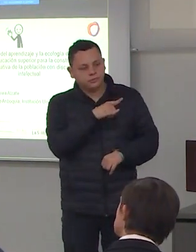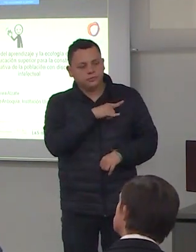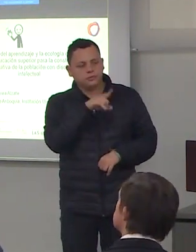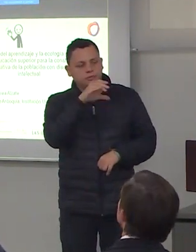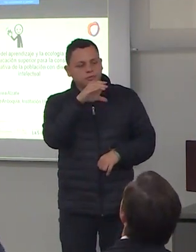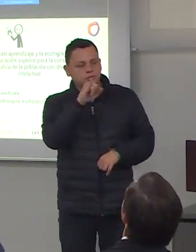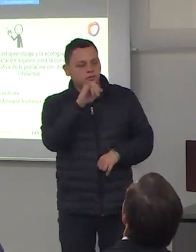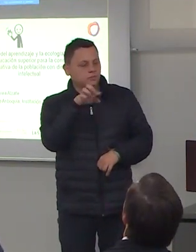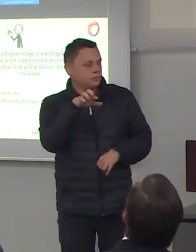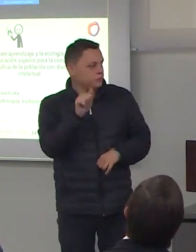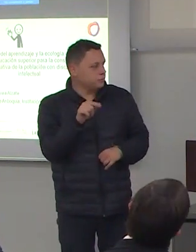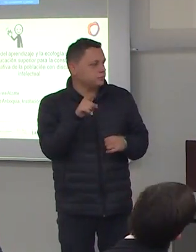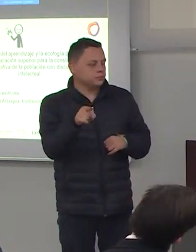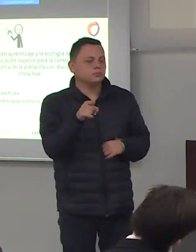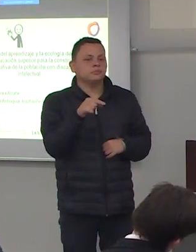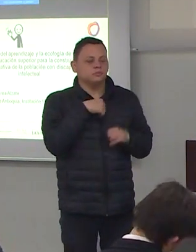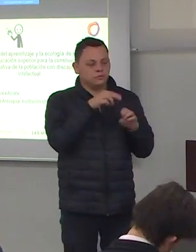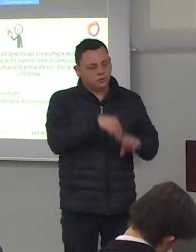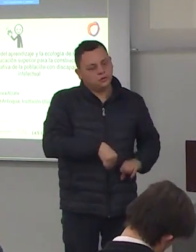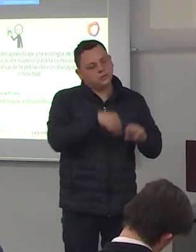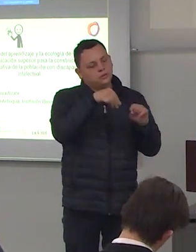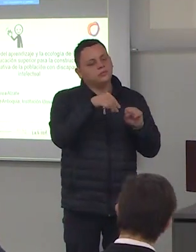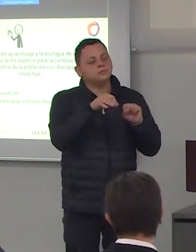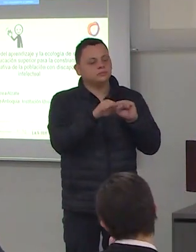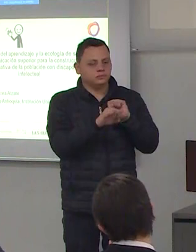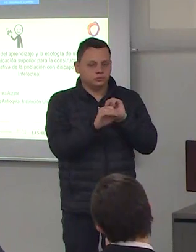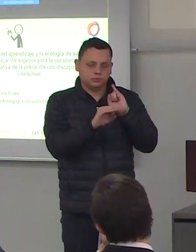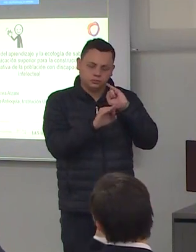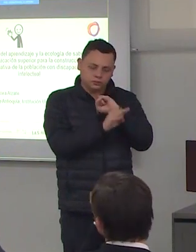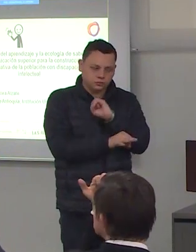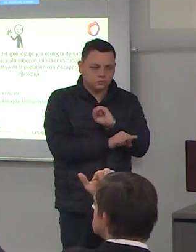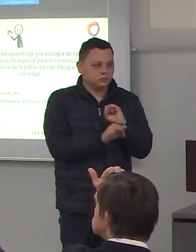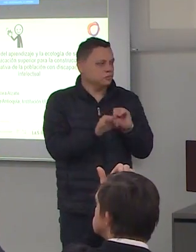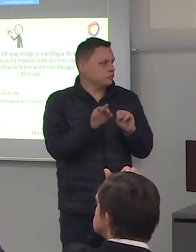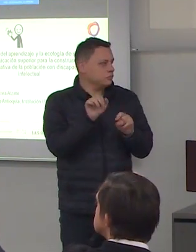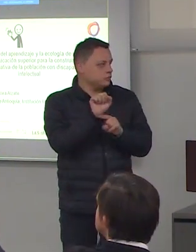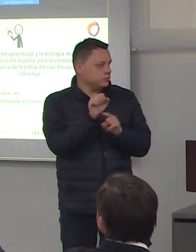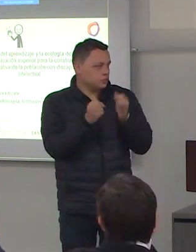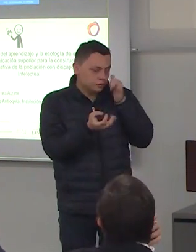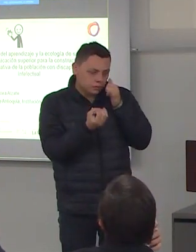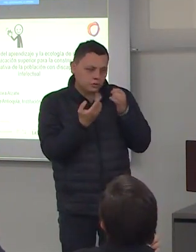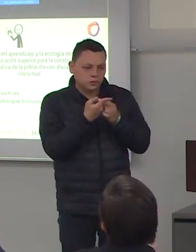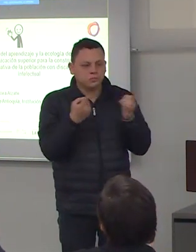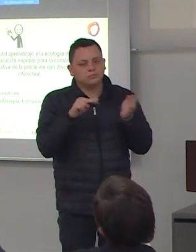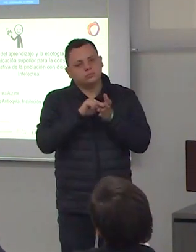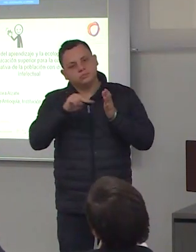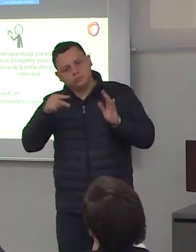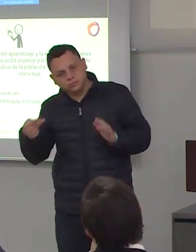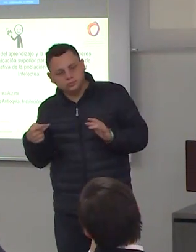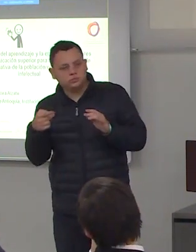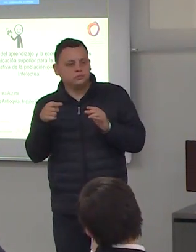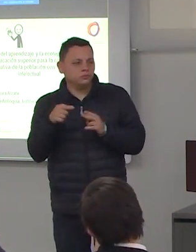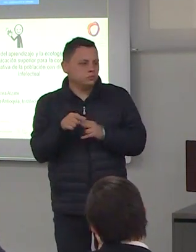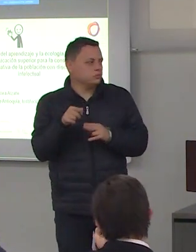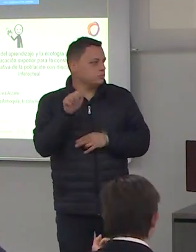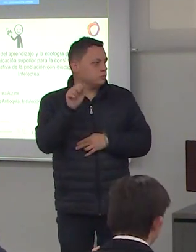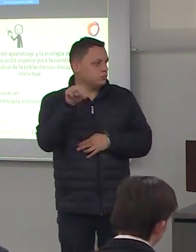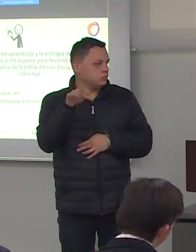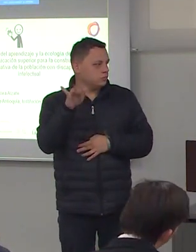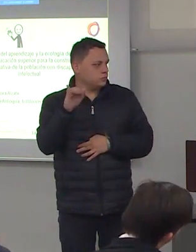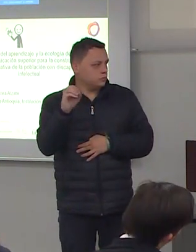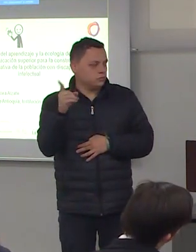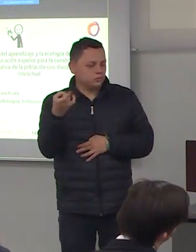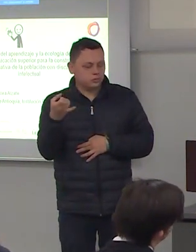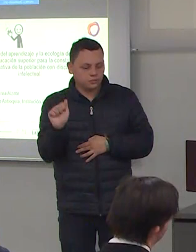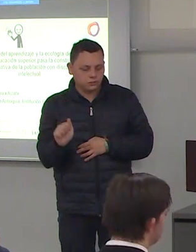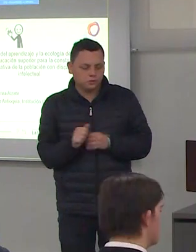maestría en psicopedagogía de la Universidad de Antioquia, docente investigador del Tecnológico de Antioquia, Facultad de